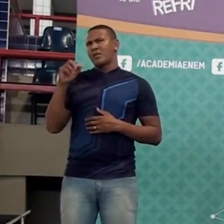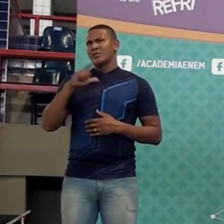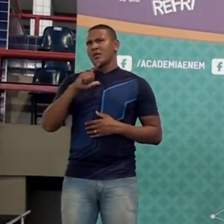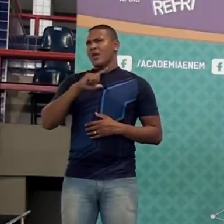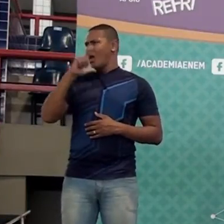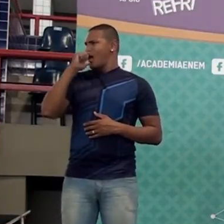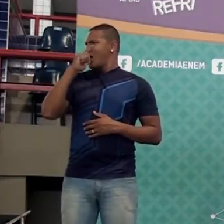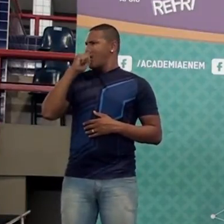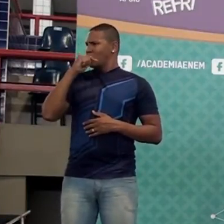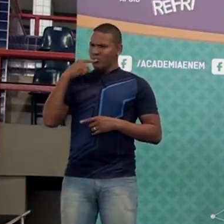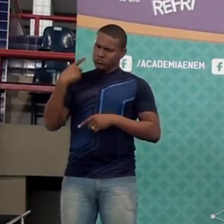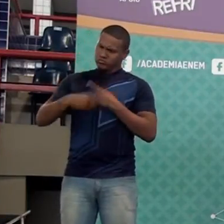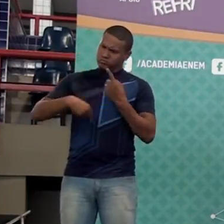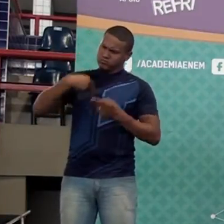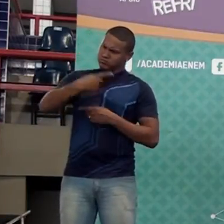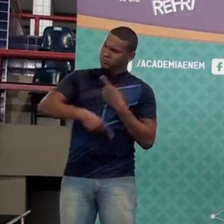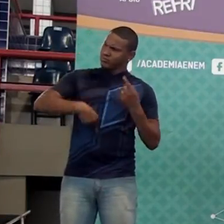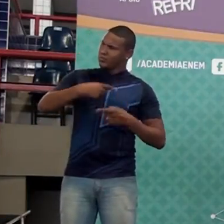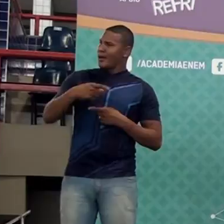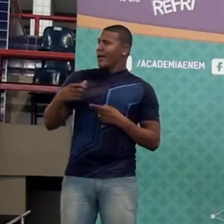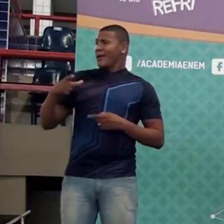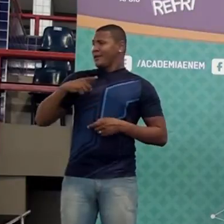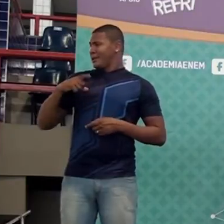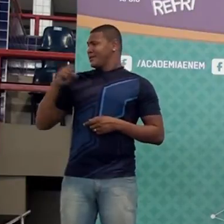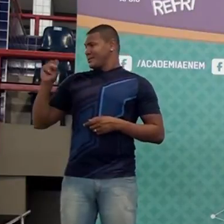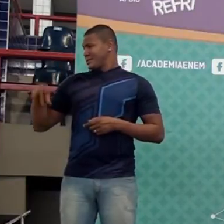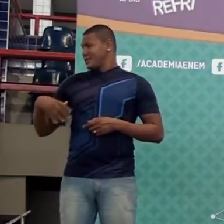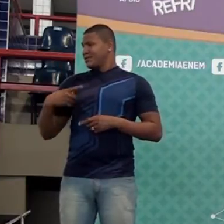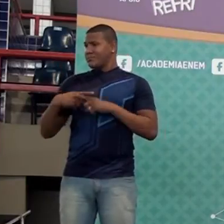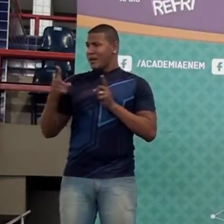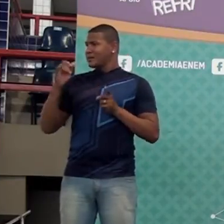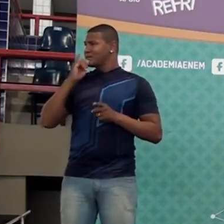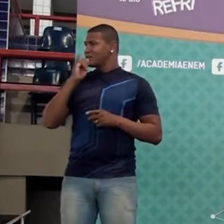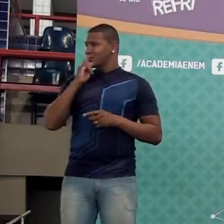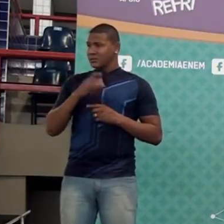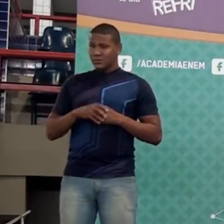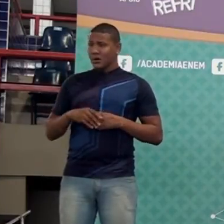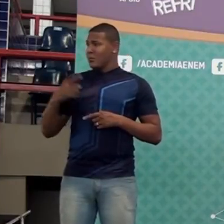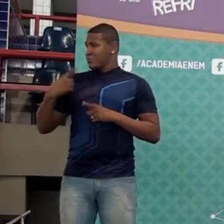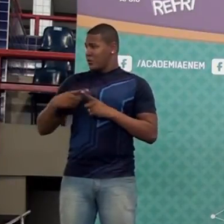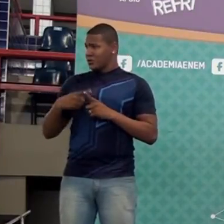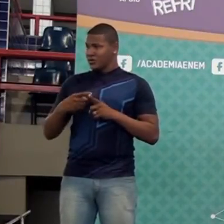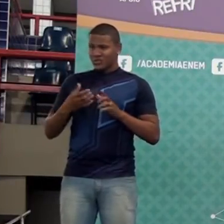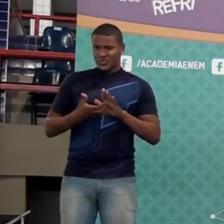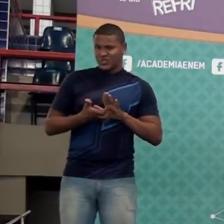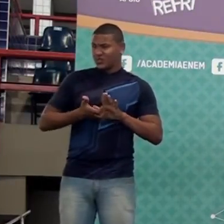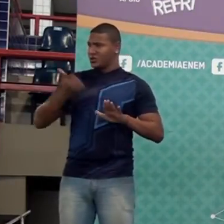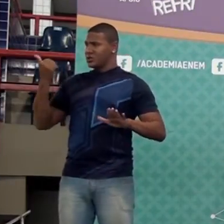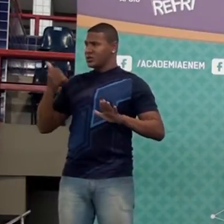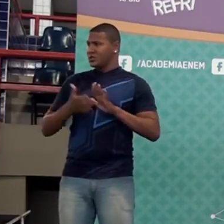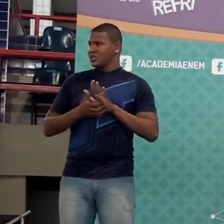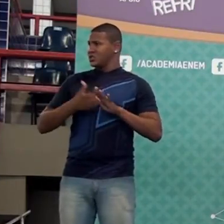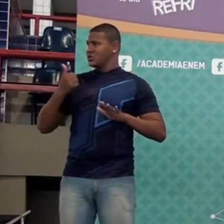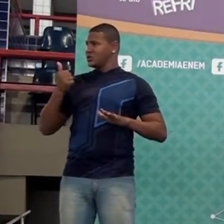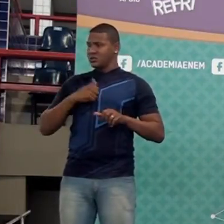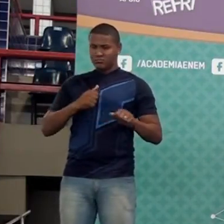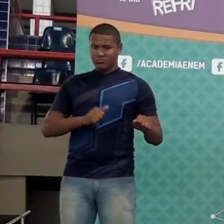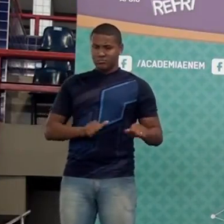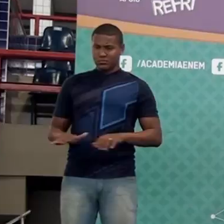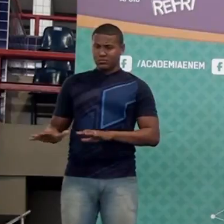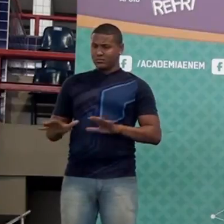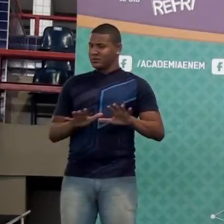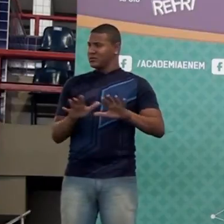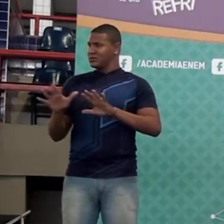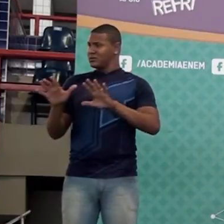poço não pode ser enchido novamente? Pode, mas como os caras retiram grandes quantidades de vapor d'água, não dá tempo de encher de